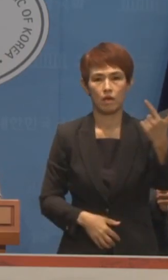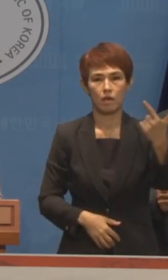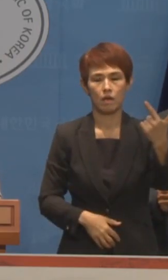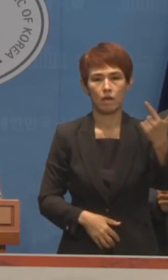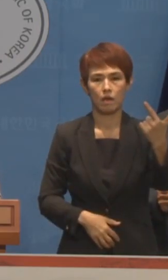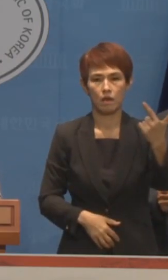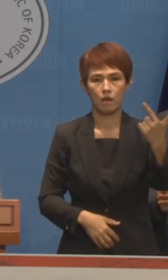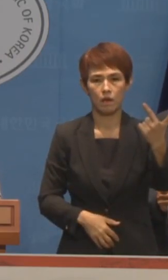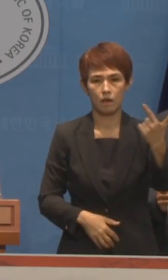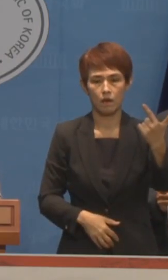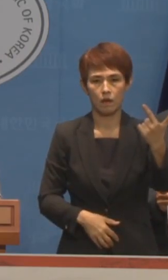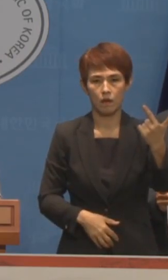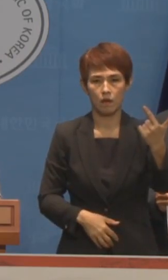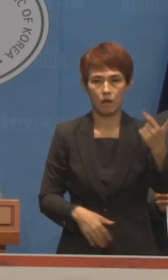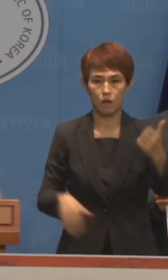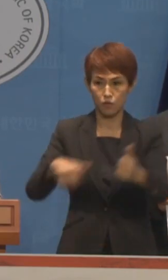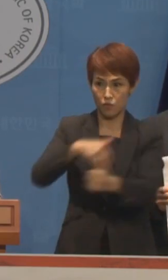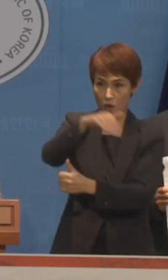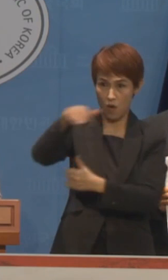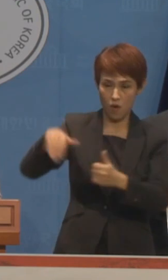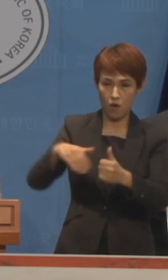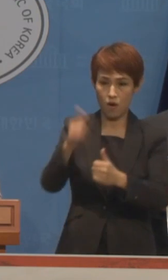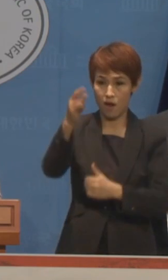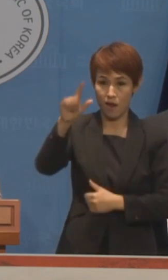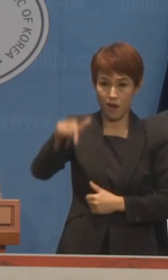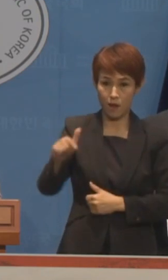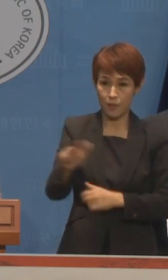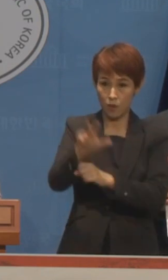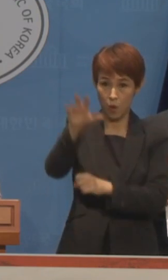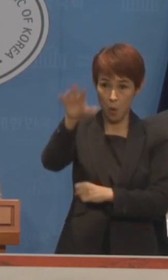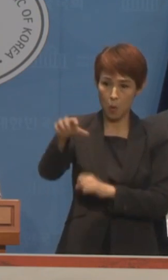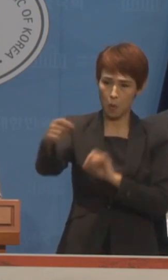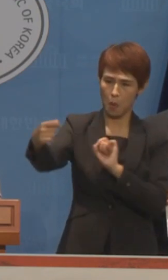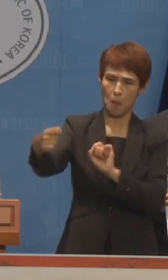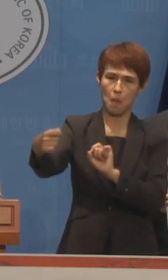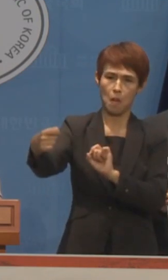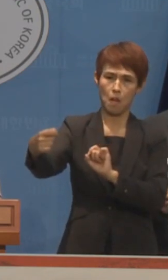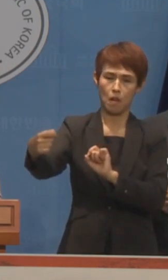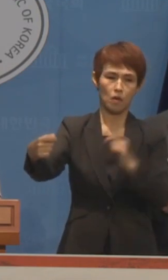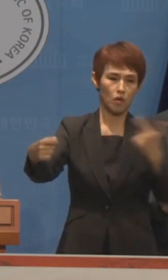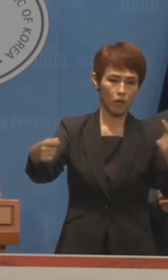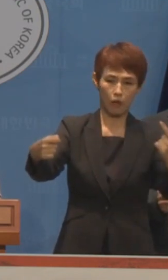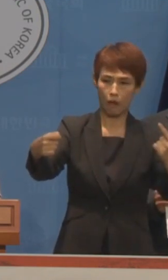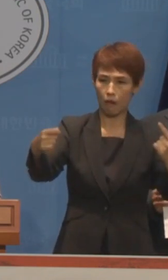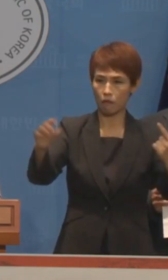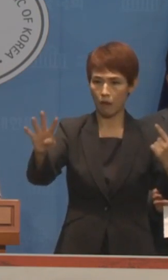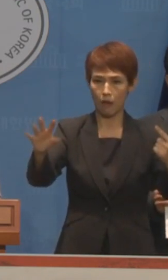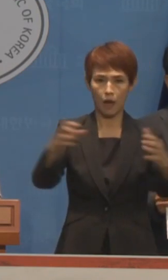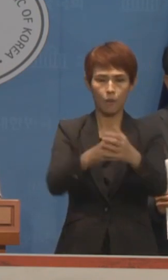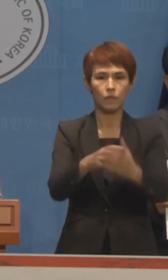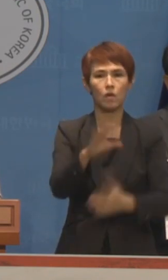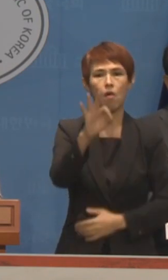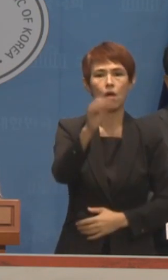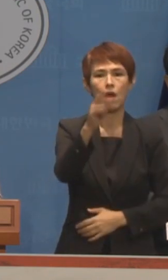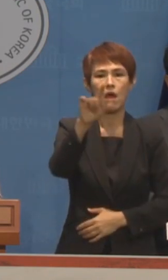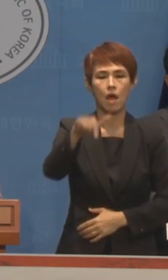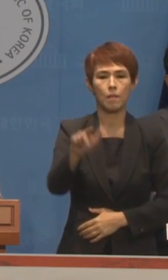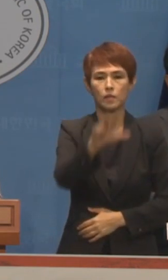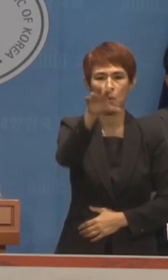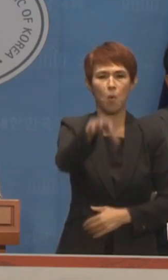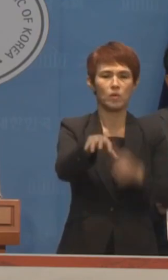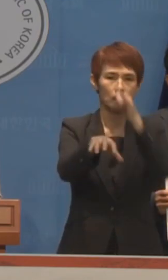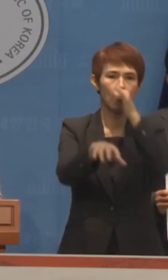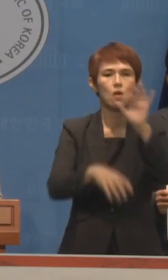그렇지만 울주군에 위치한 4개의 핵발전소 역시 불과 얼마 떨어져 있지 않아 저희는 부산에 10개의 핵발전소가 있다고